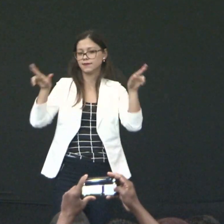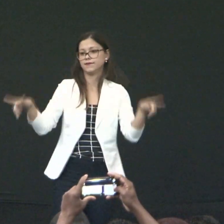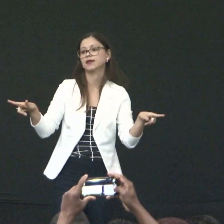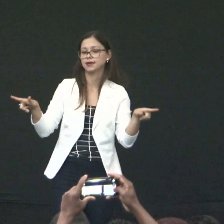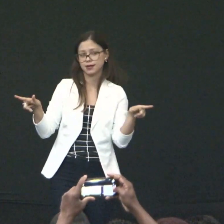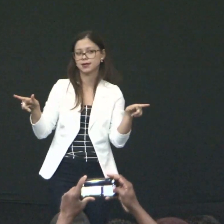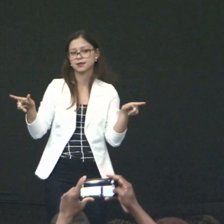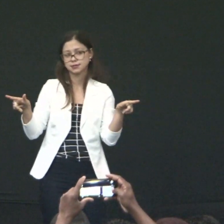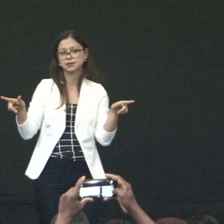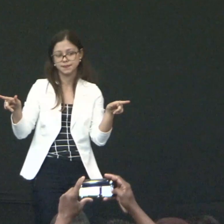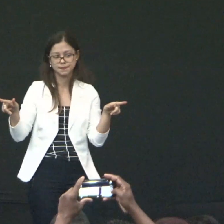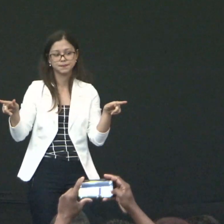através de SI.